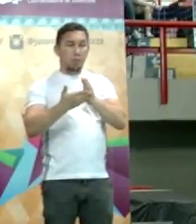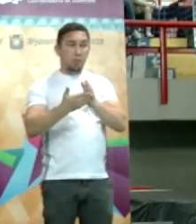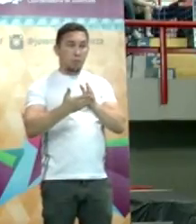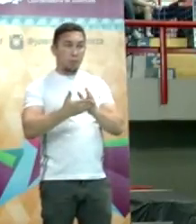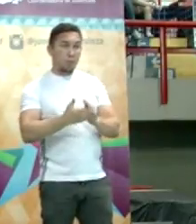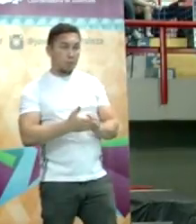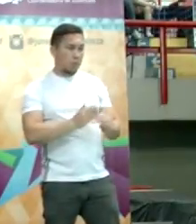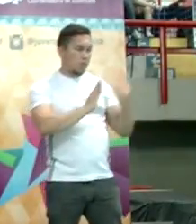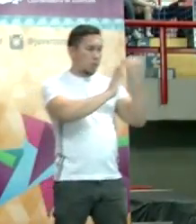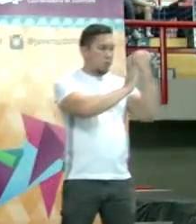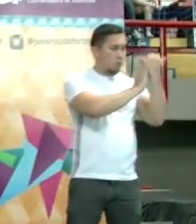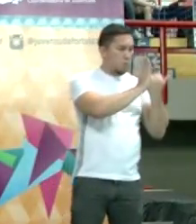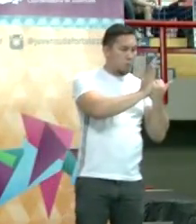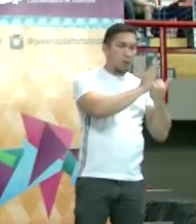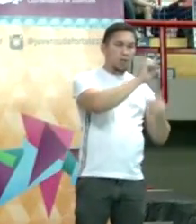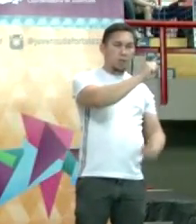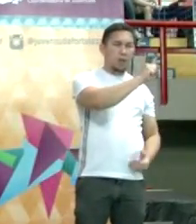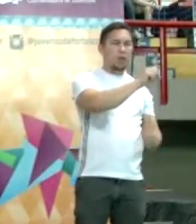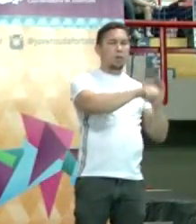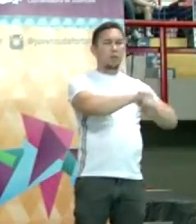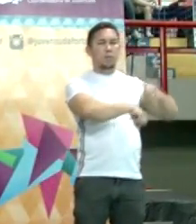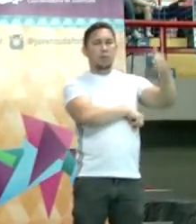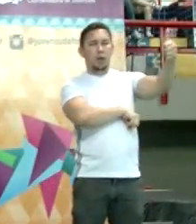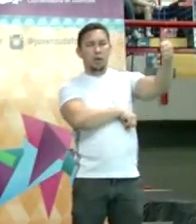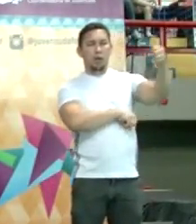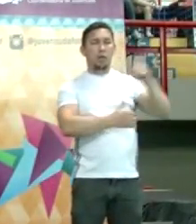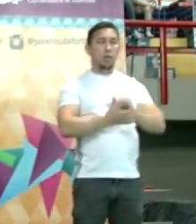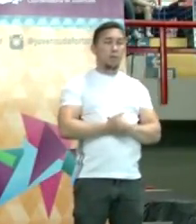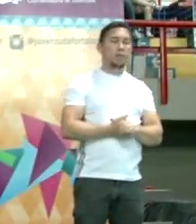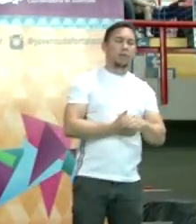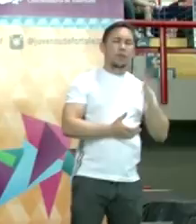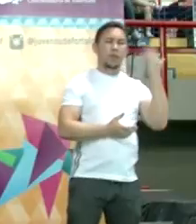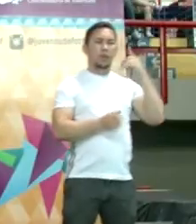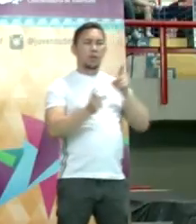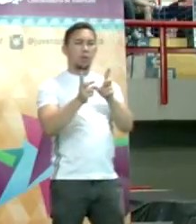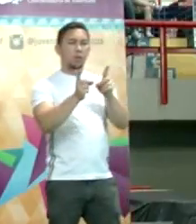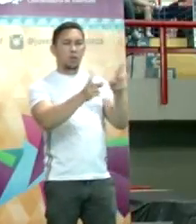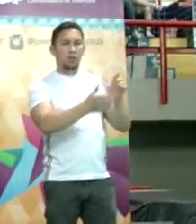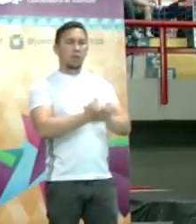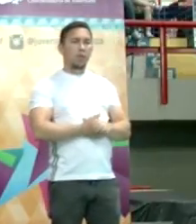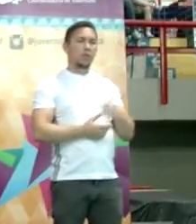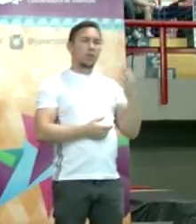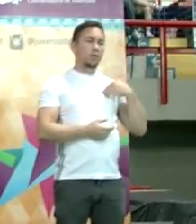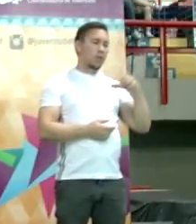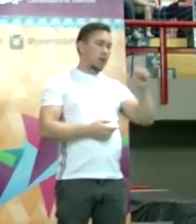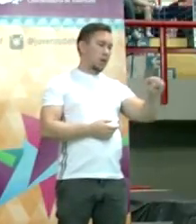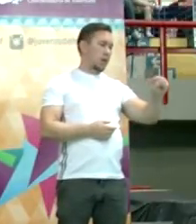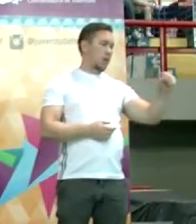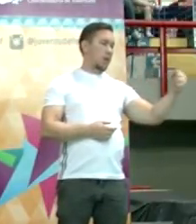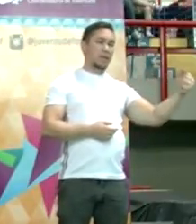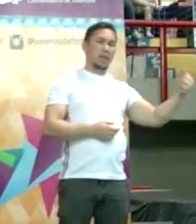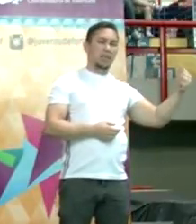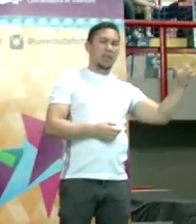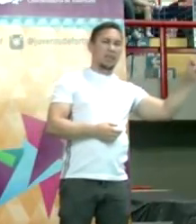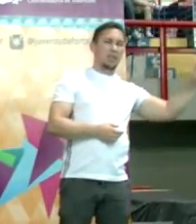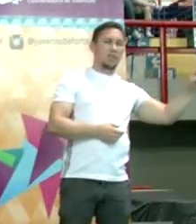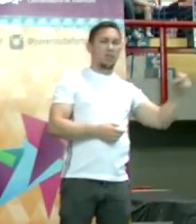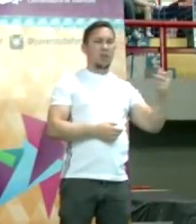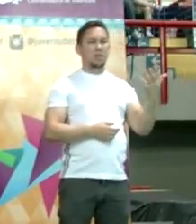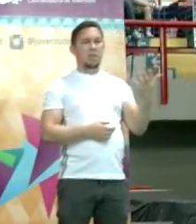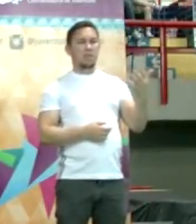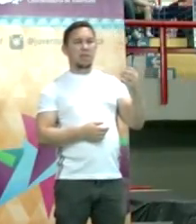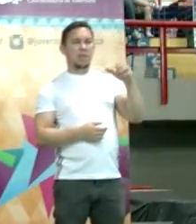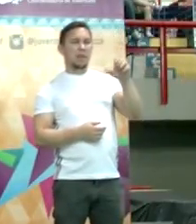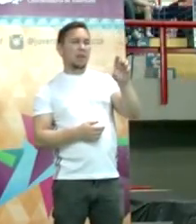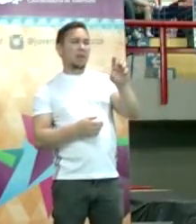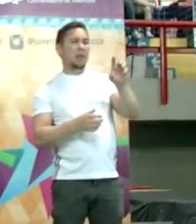menos enxofre, melhor. Antigamente se vendia diesel S50, diesel S500, e aí não